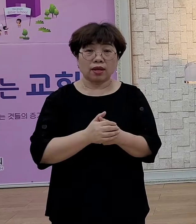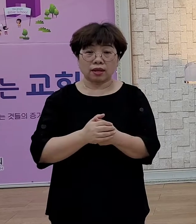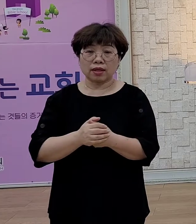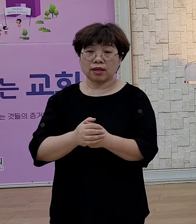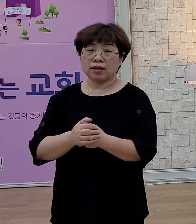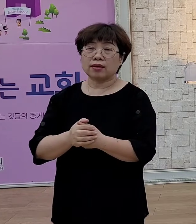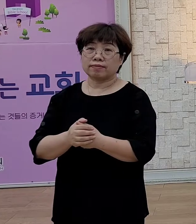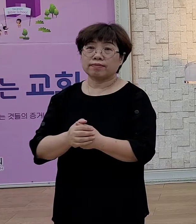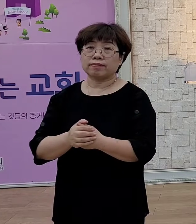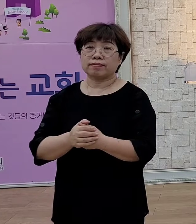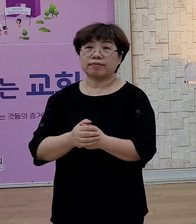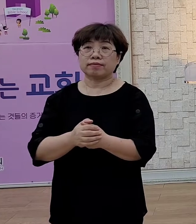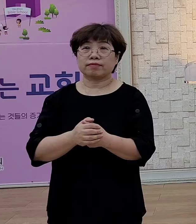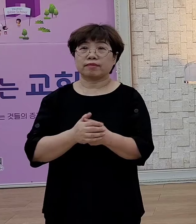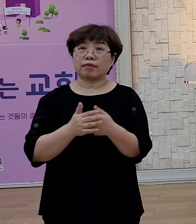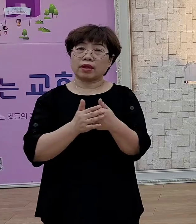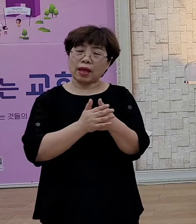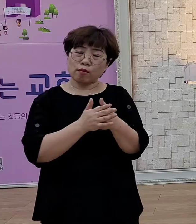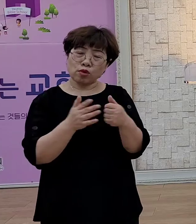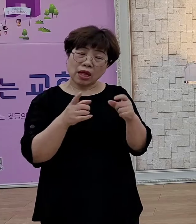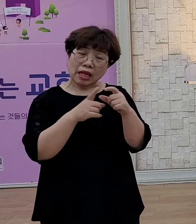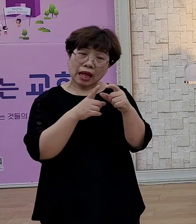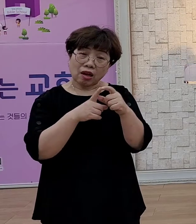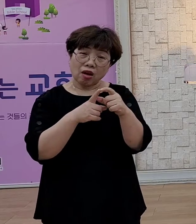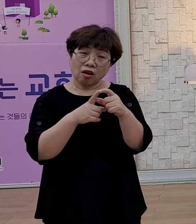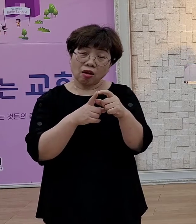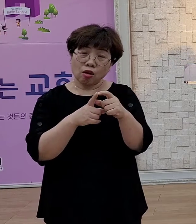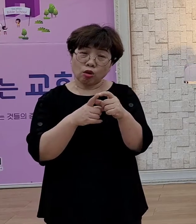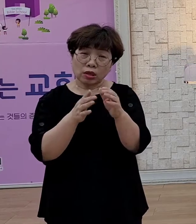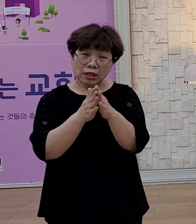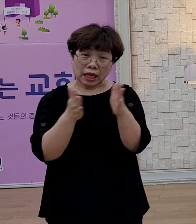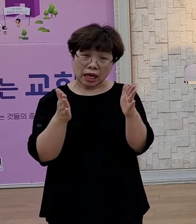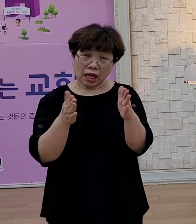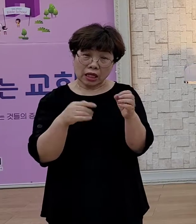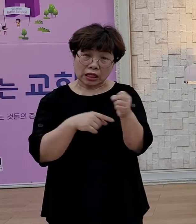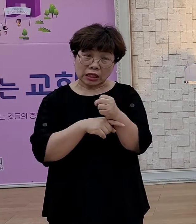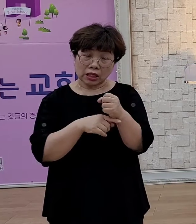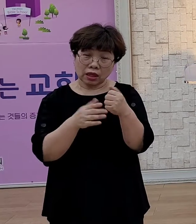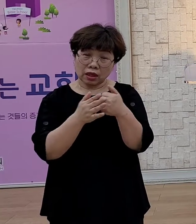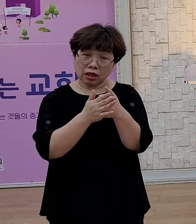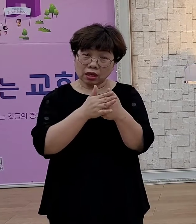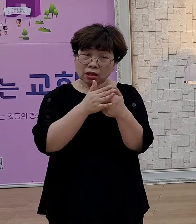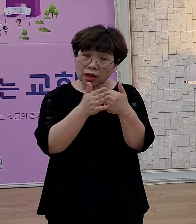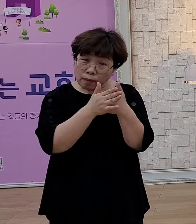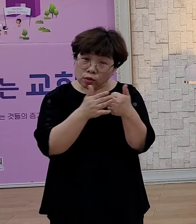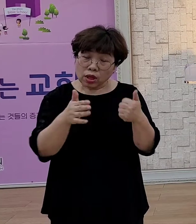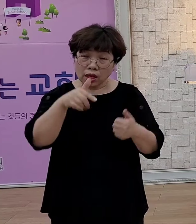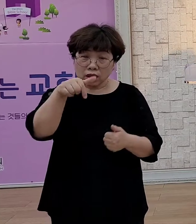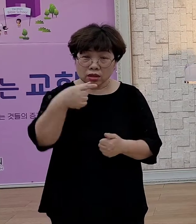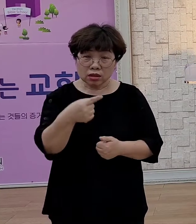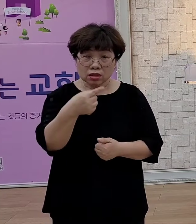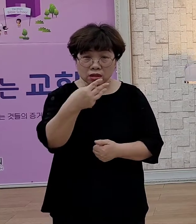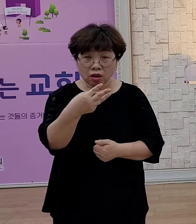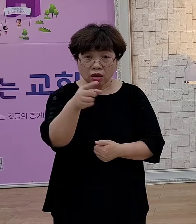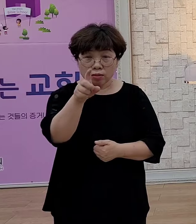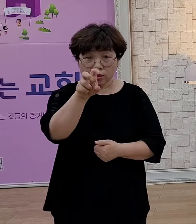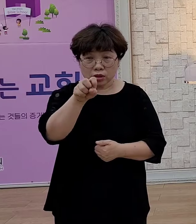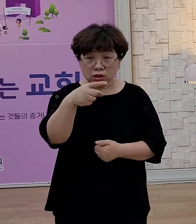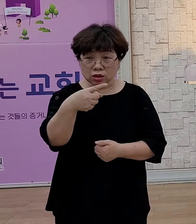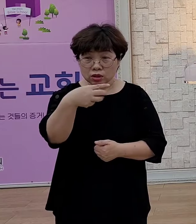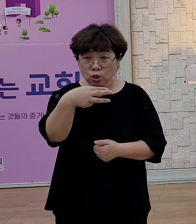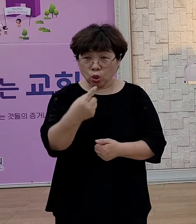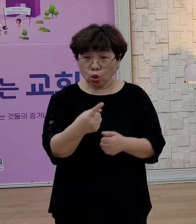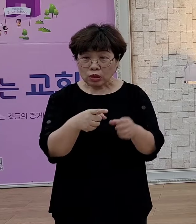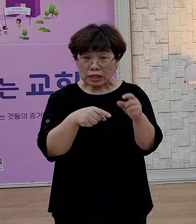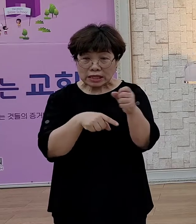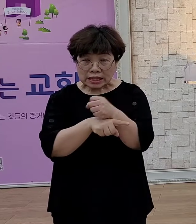이렇게 시작하고 있는데 여러분 이게 무슨 뜻일까요? 그러므로 오늘 첫 구절이에요. 그러므로 이게